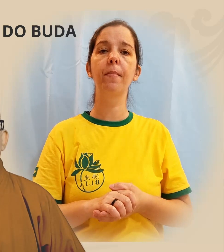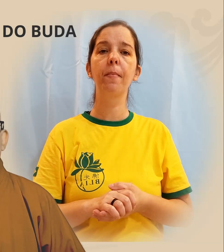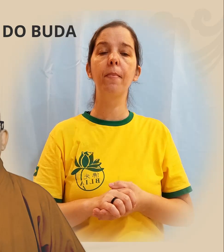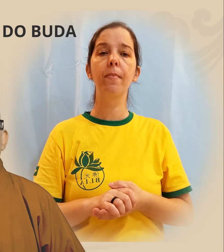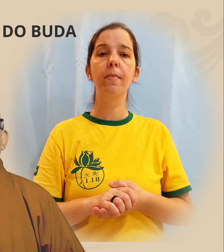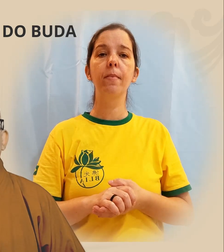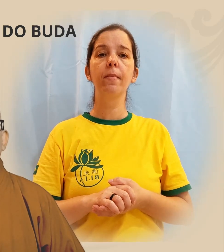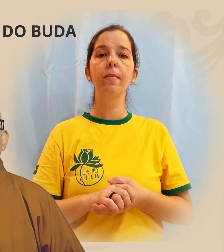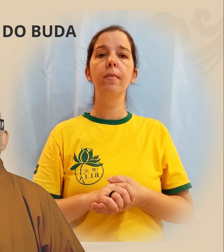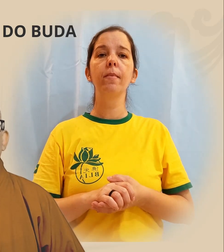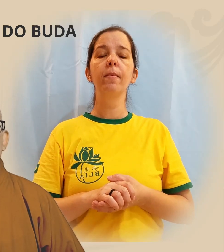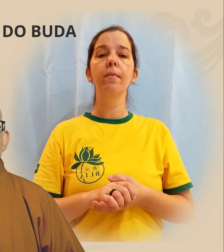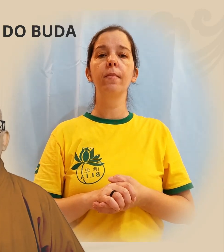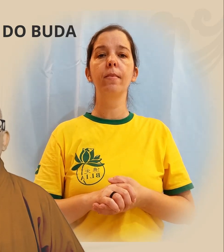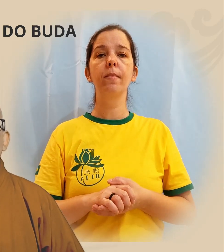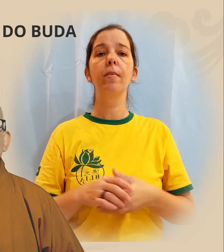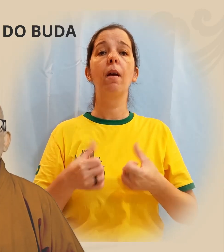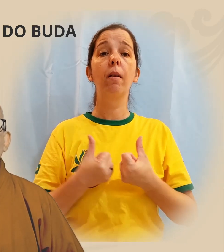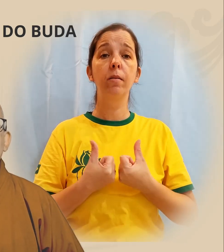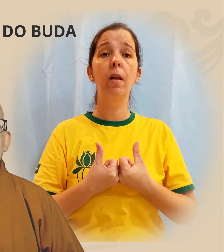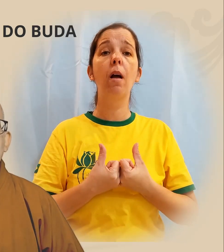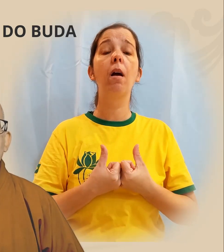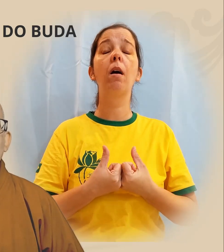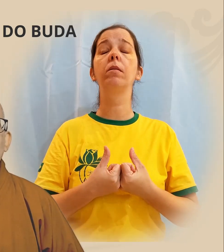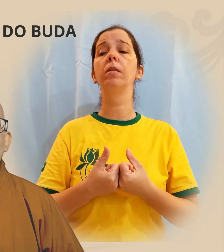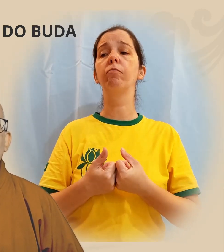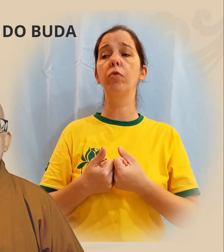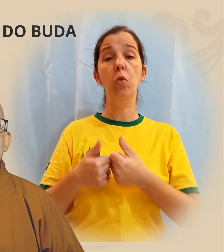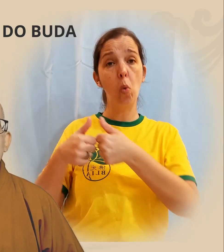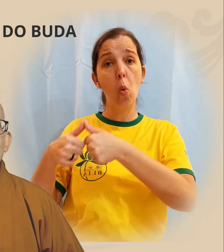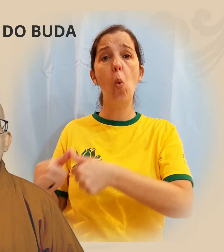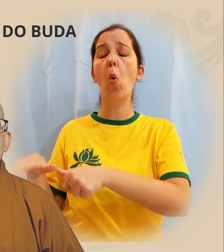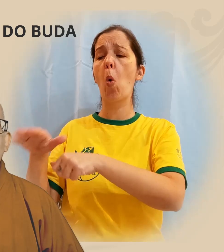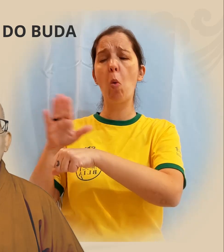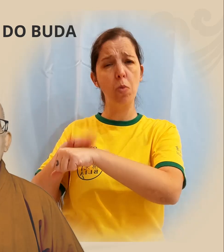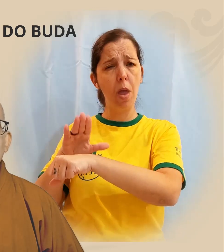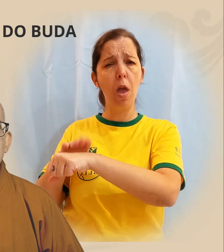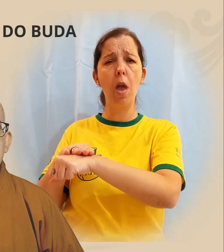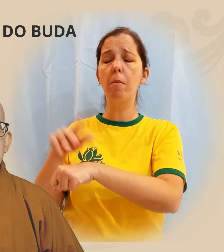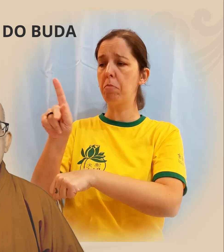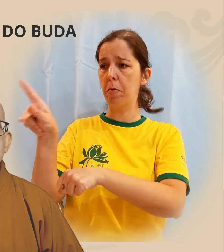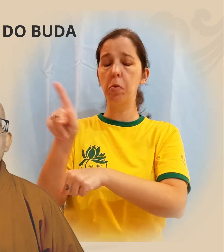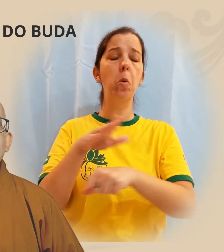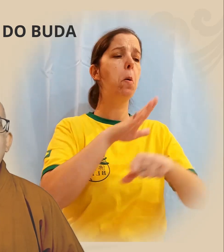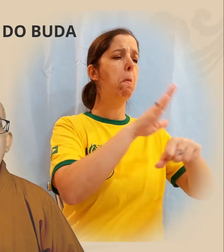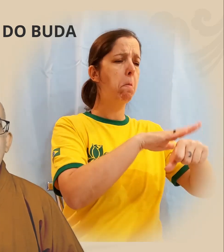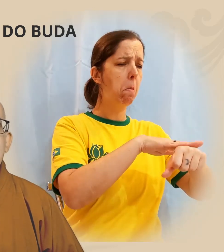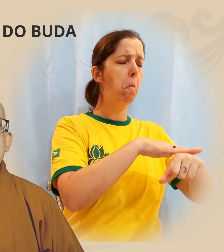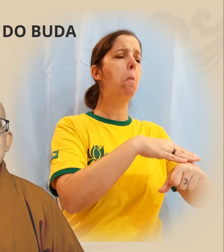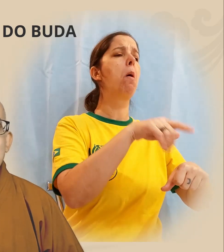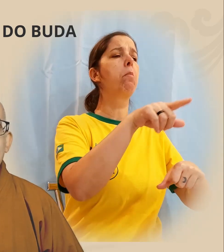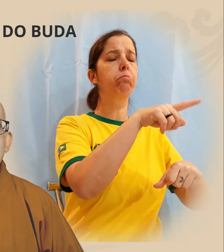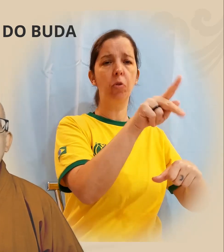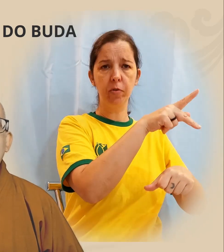Embora Siddhartha tenha passado muito tempo com esses dois professores,